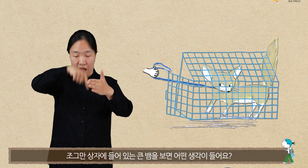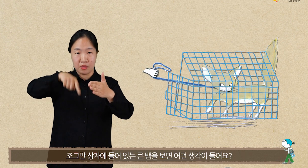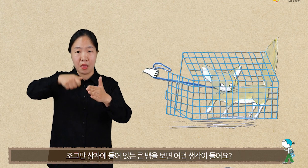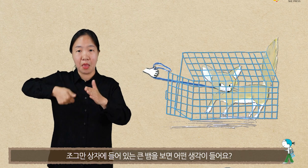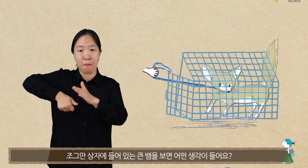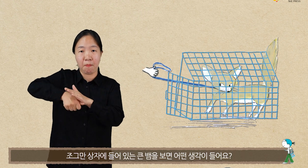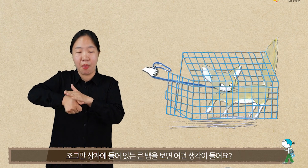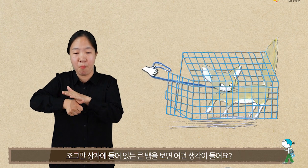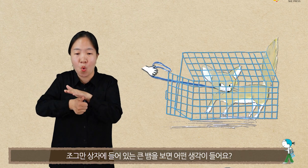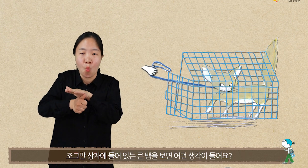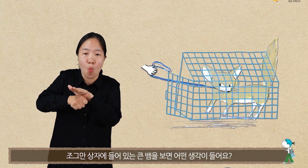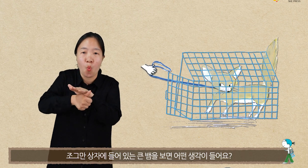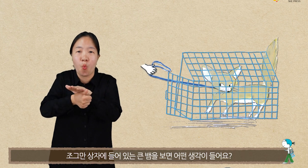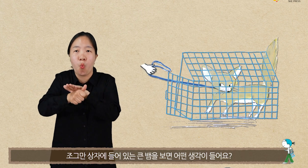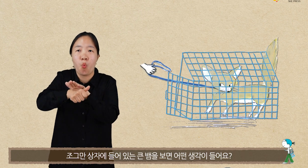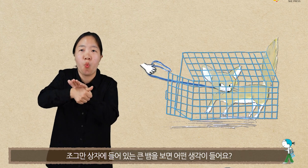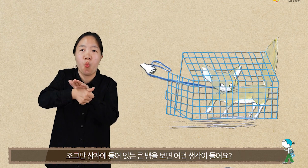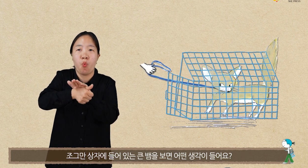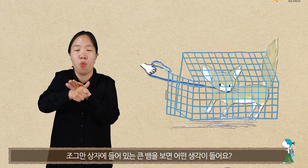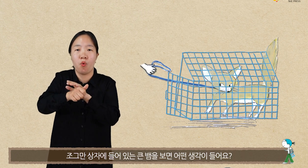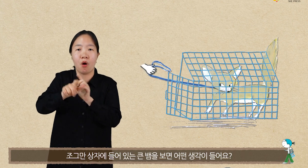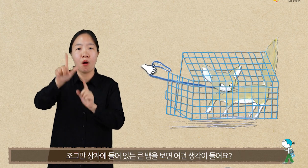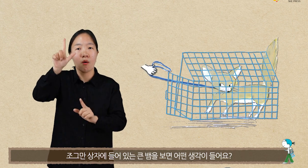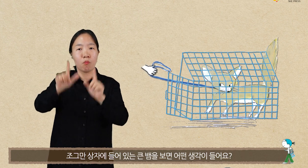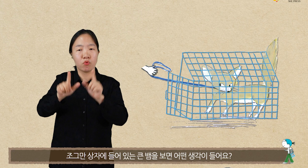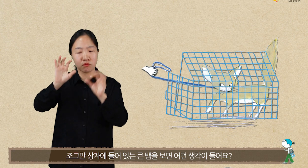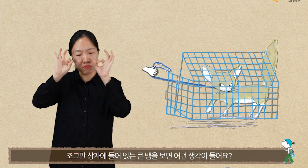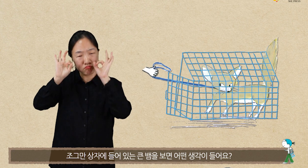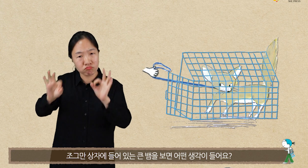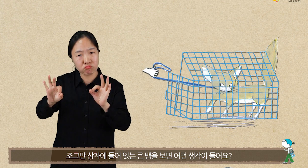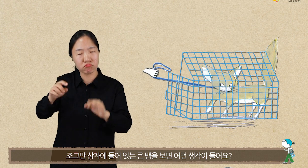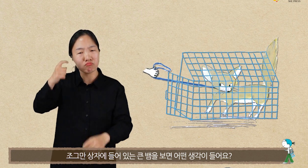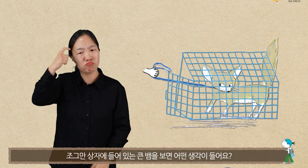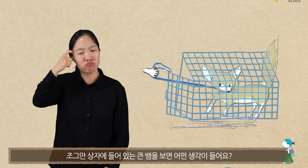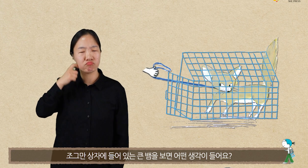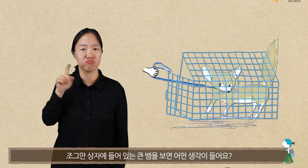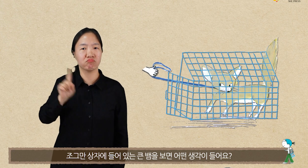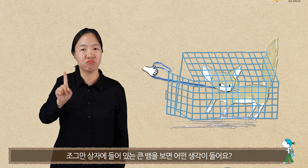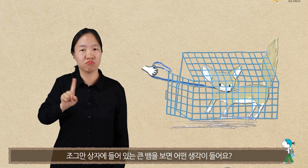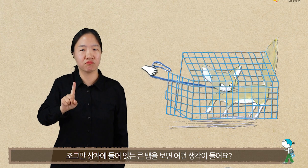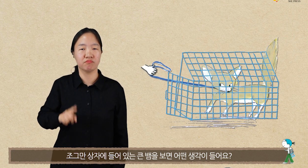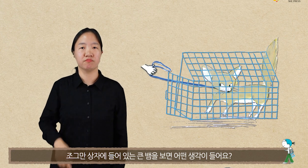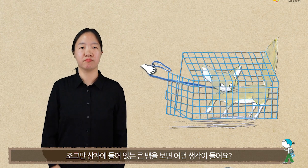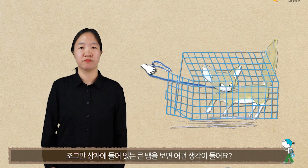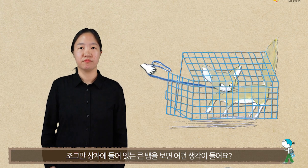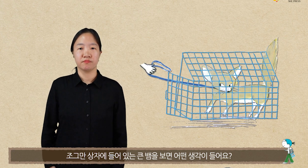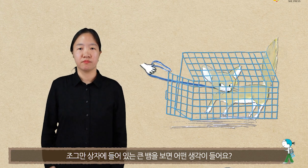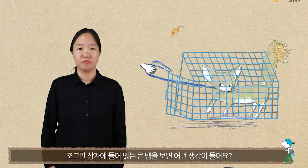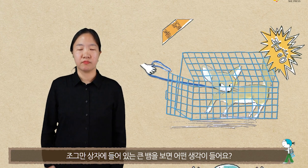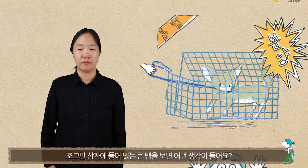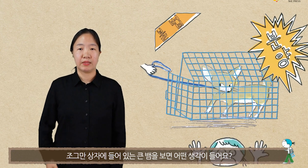조그만 상자에 들어있는 큰 뱀을 보면 어떤 생각이 들어요?